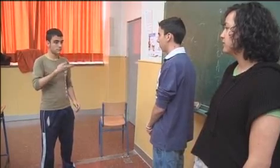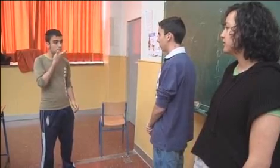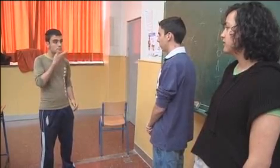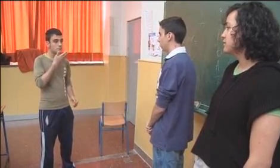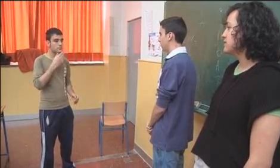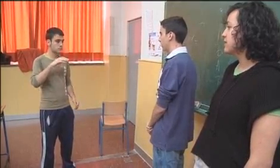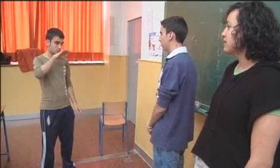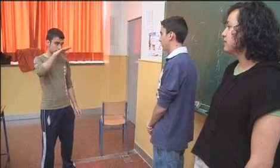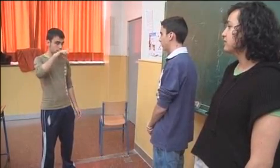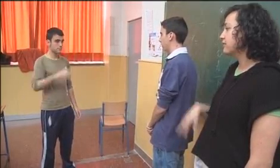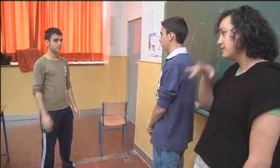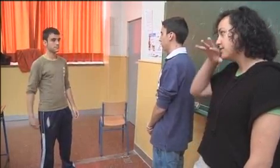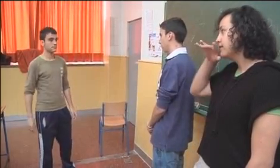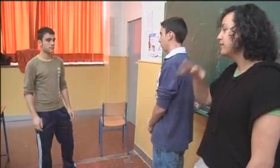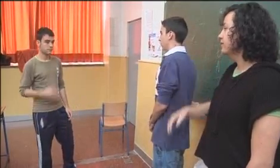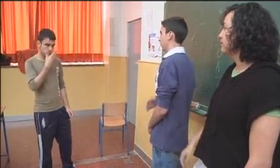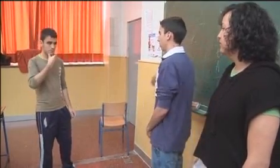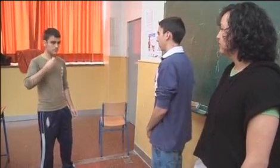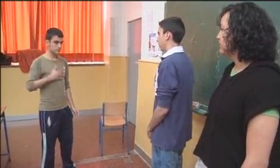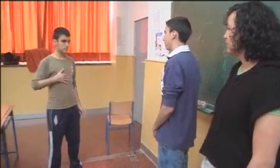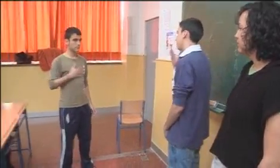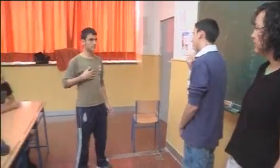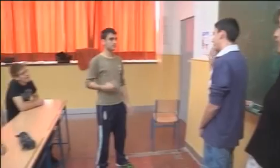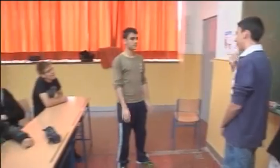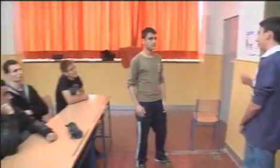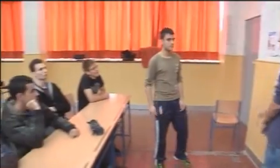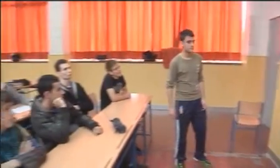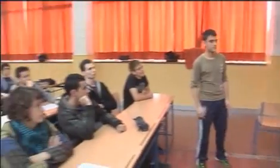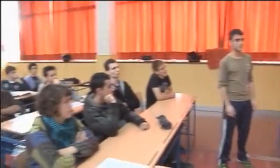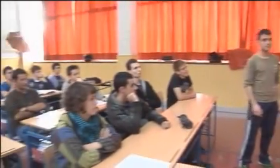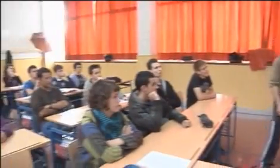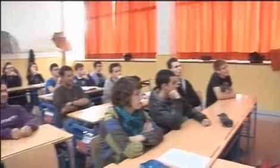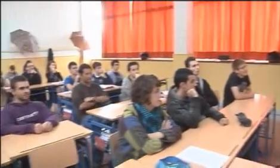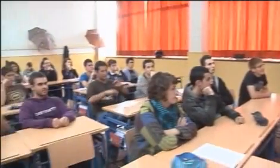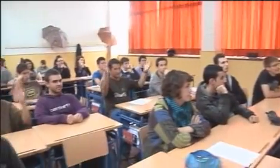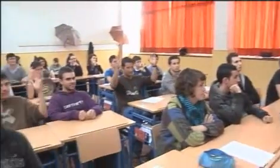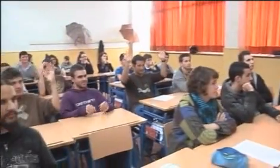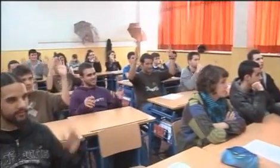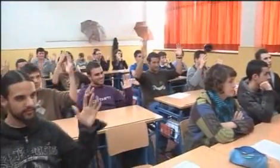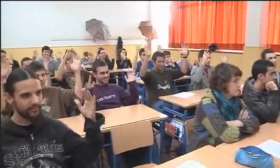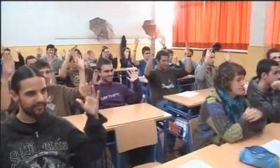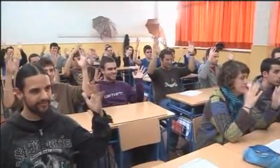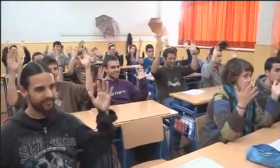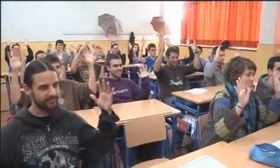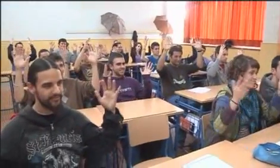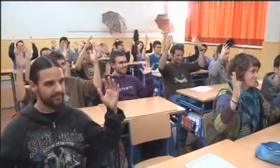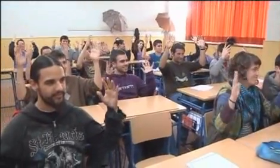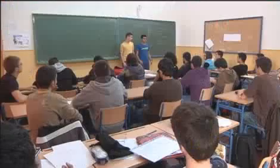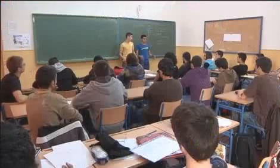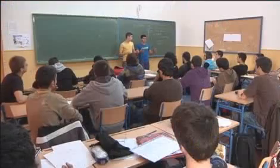y mi seña es así Encanto de conocerte Encanto de conocerte